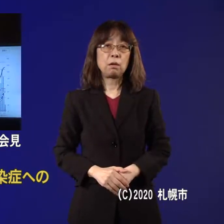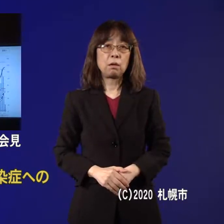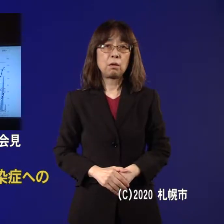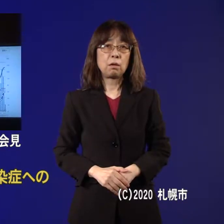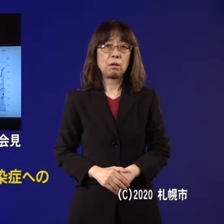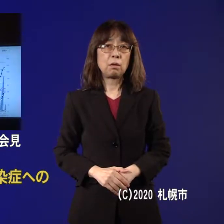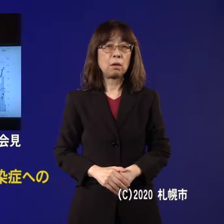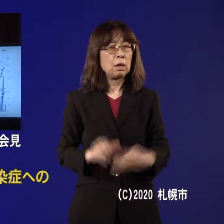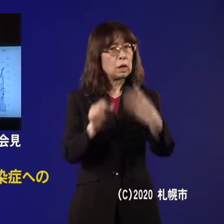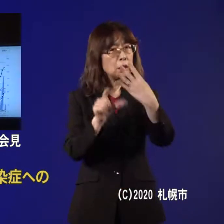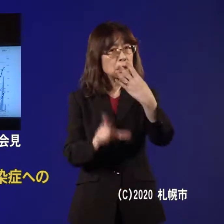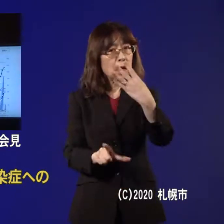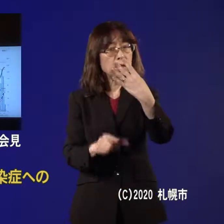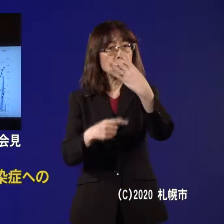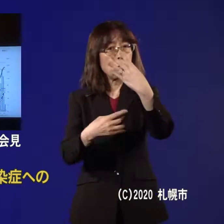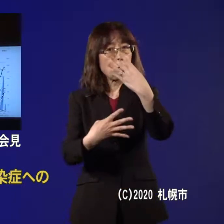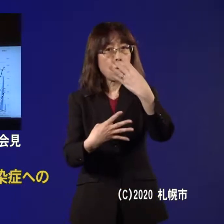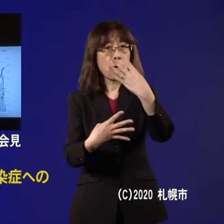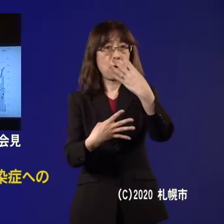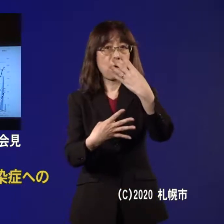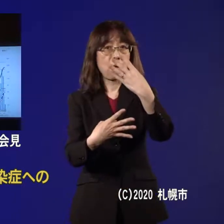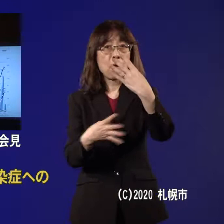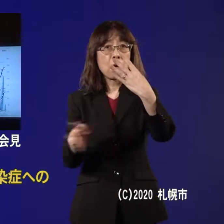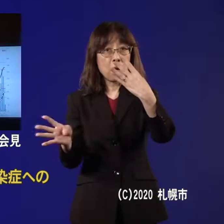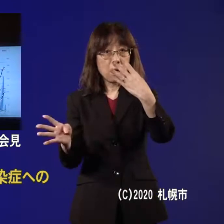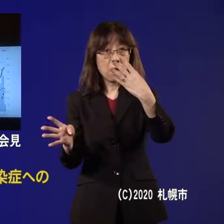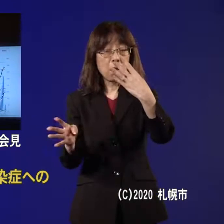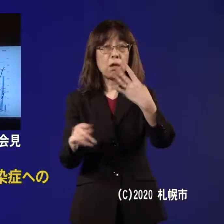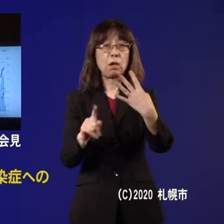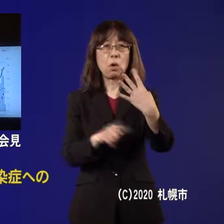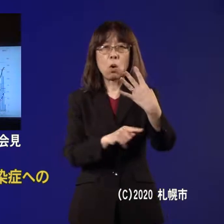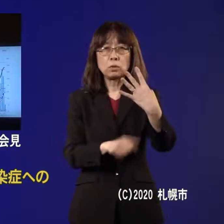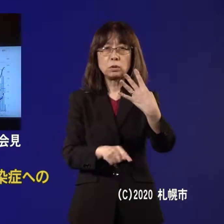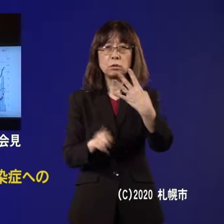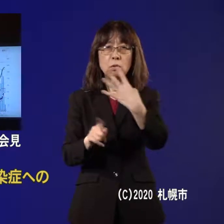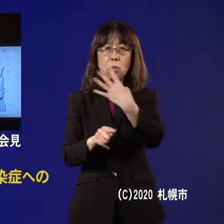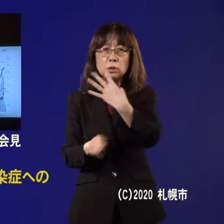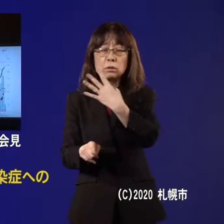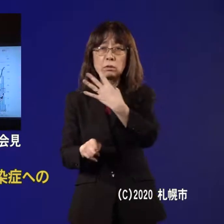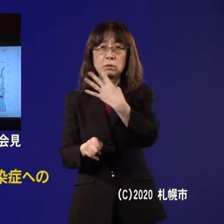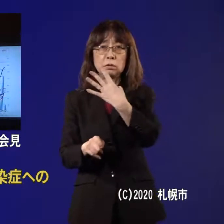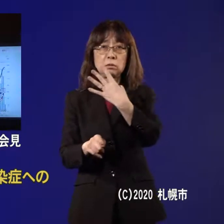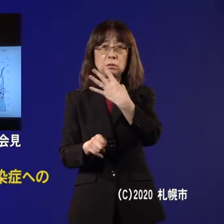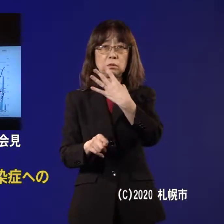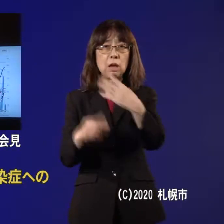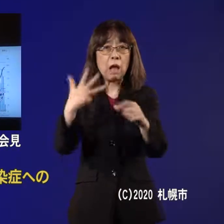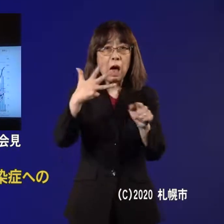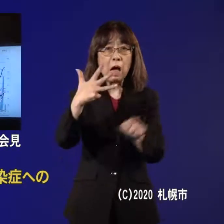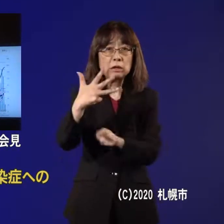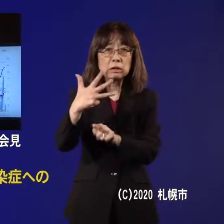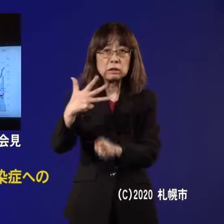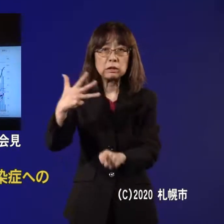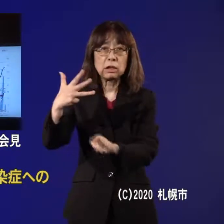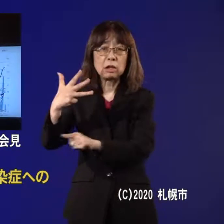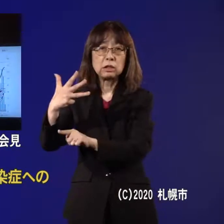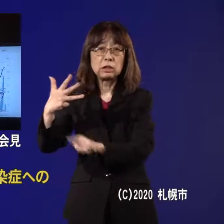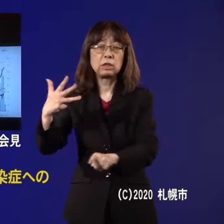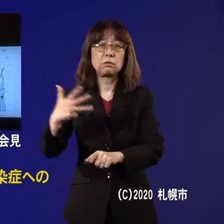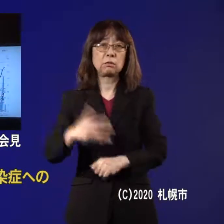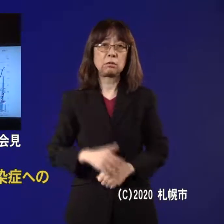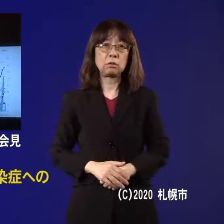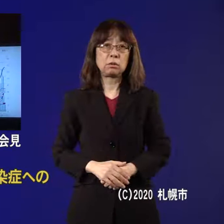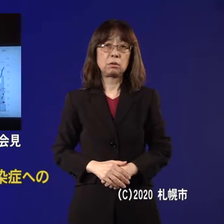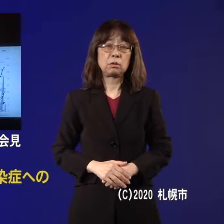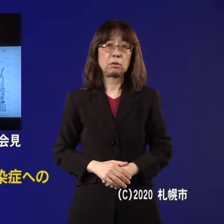とりわけ4月の4日からですね、これ4人、それから8人と、そ